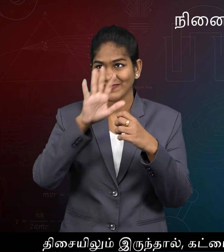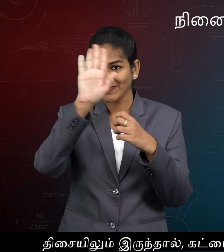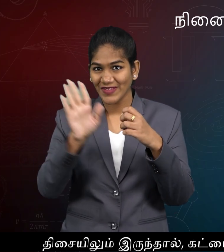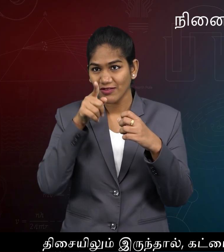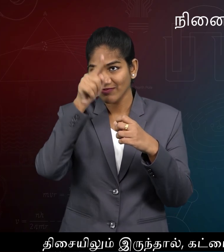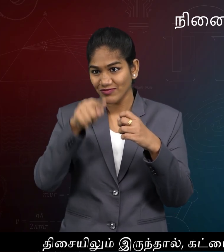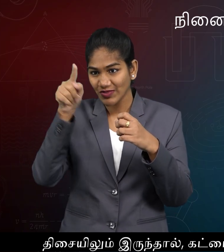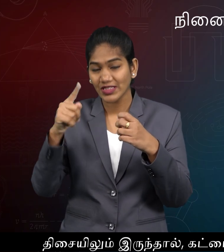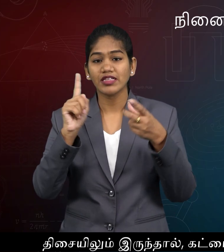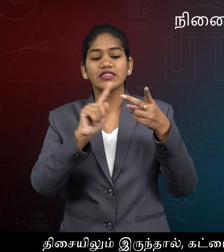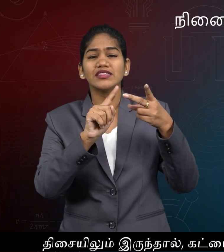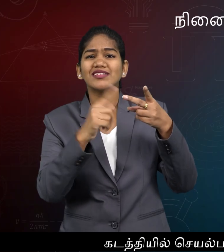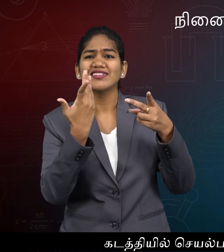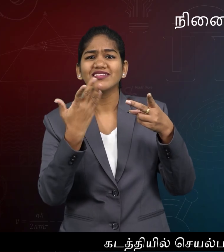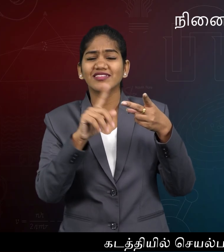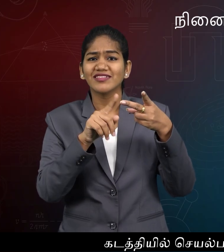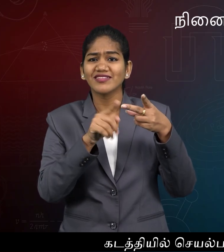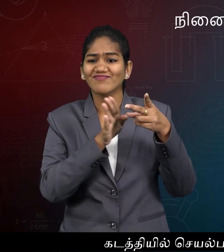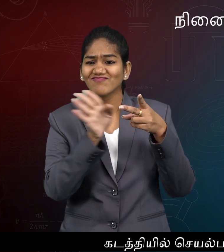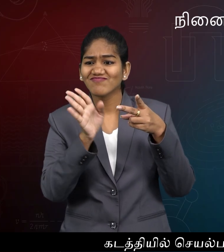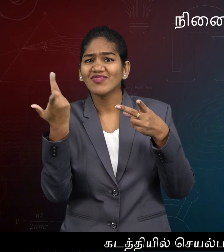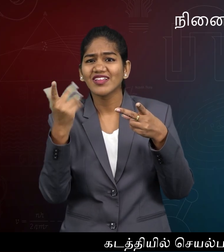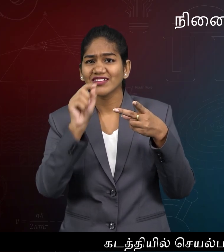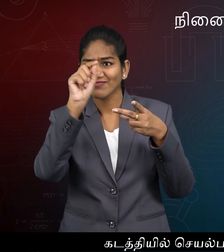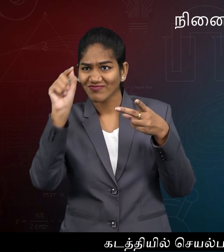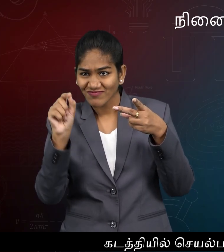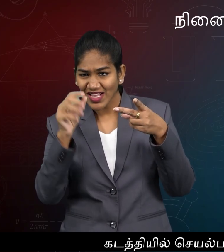இயக்கத்தின் திசையில் அல்லது கடத்தியில் செயல்படும் சக்தியை சுட்டிக்காட்டும்.